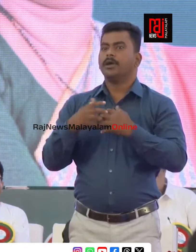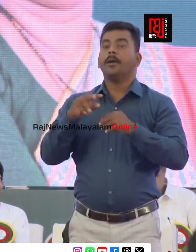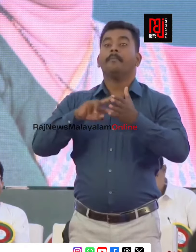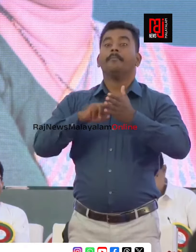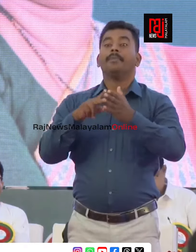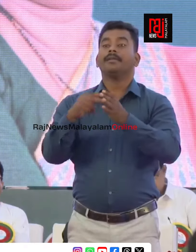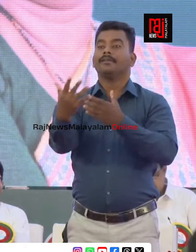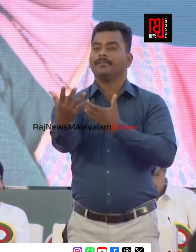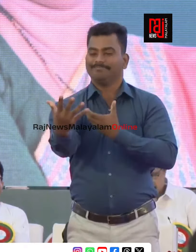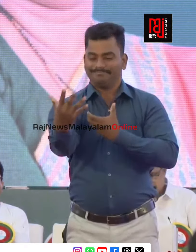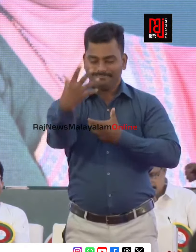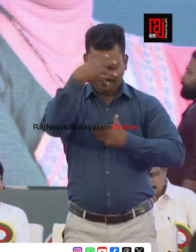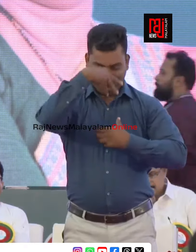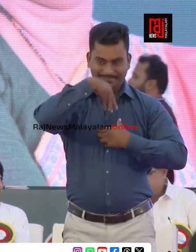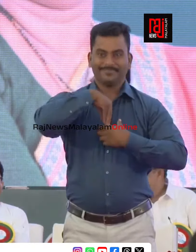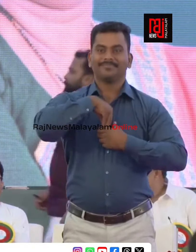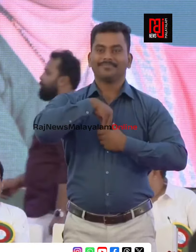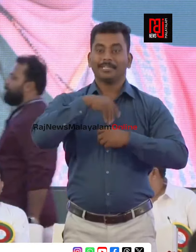ഉൾച്ചേർക്കൽ സ്വഭാവമാണ്.